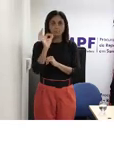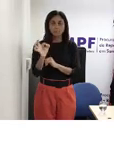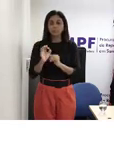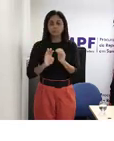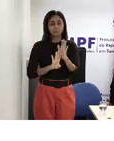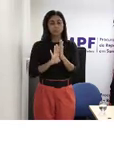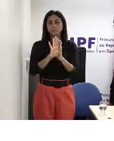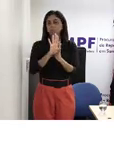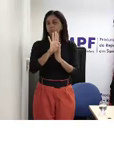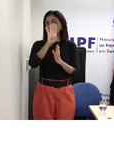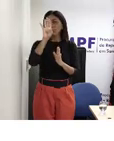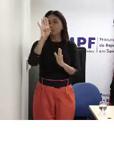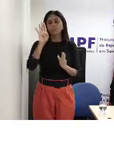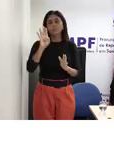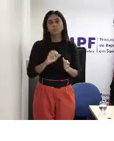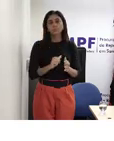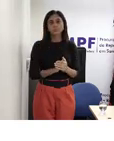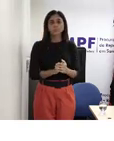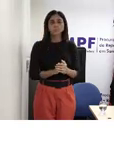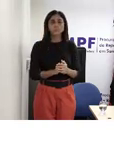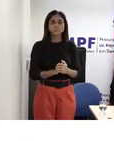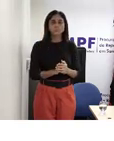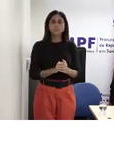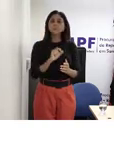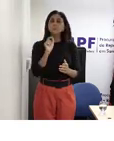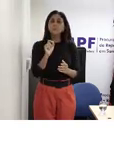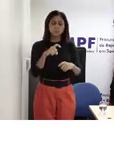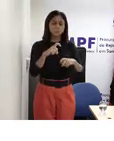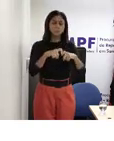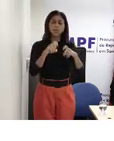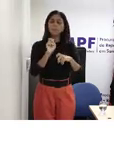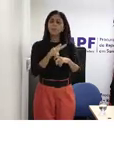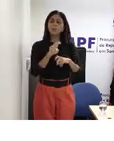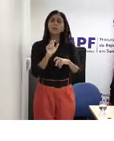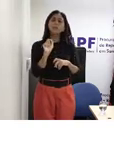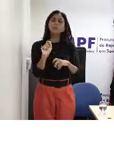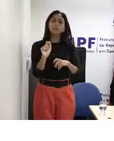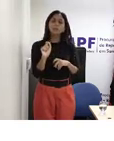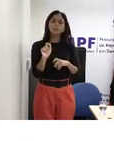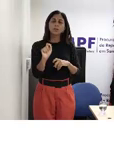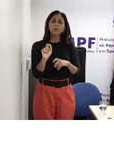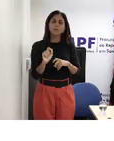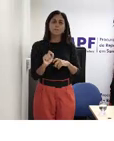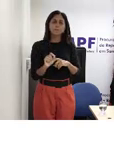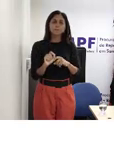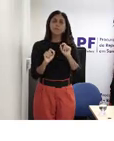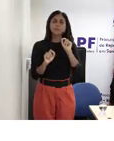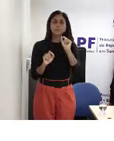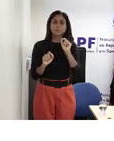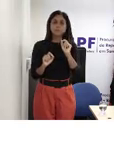bom e o que seria o sext aquela extorsão sexual